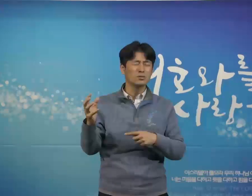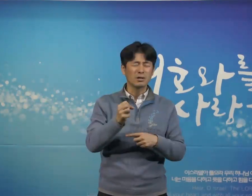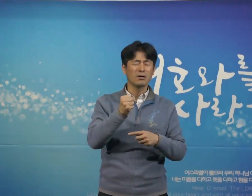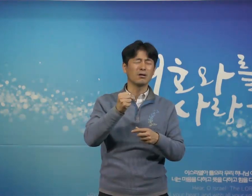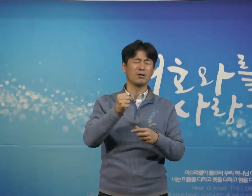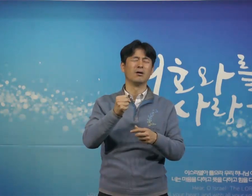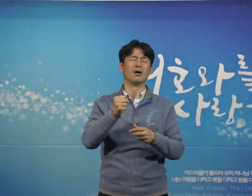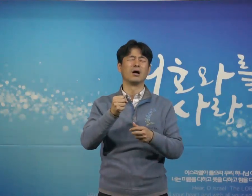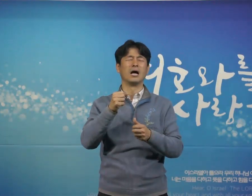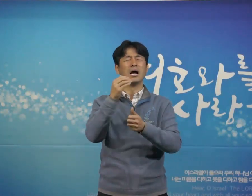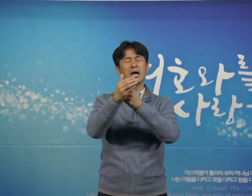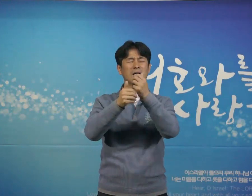사이언스 오브 갓이